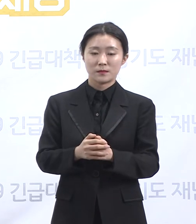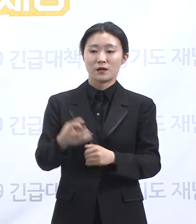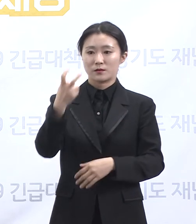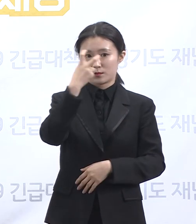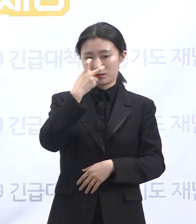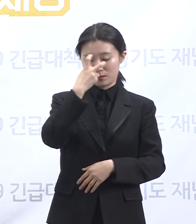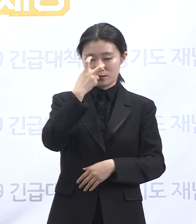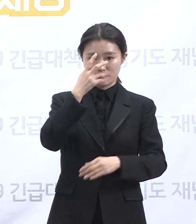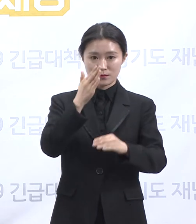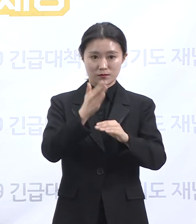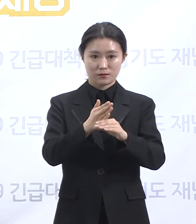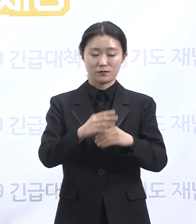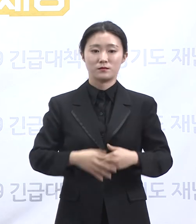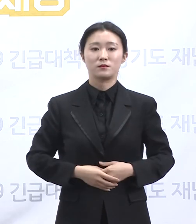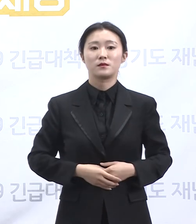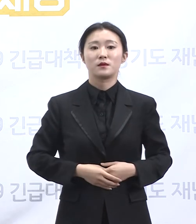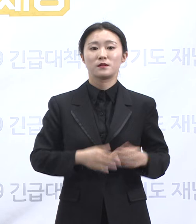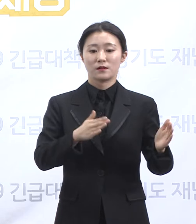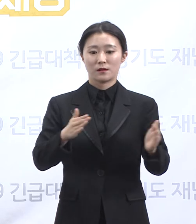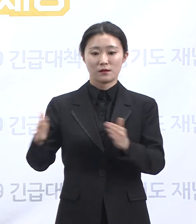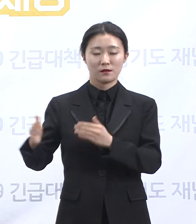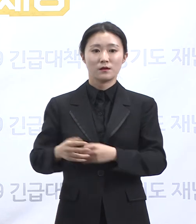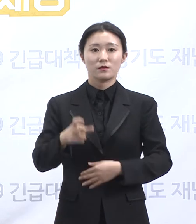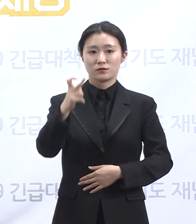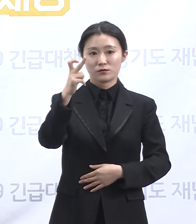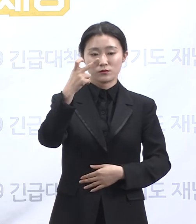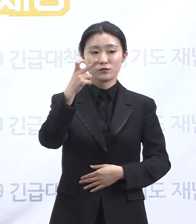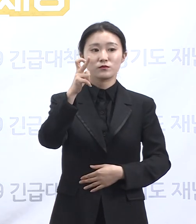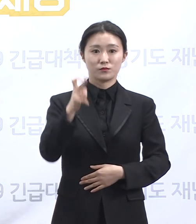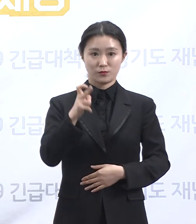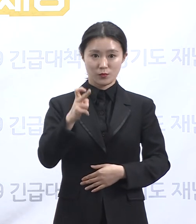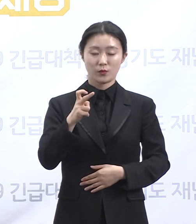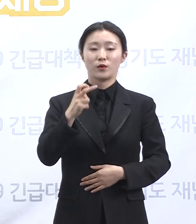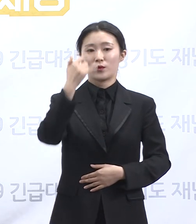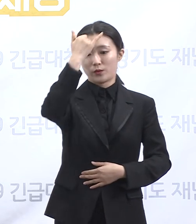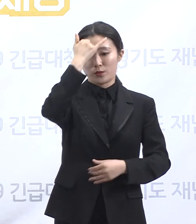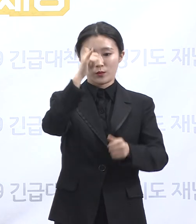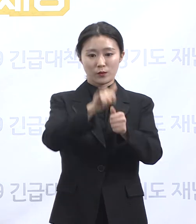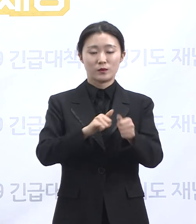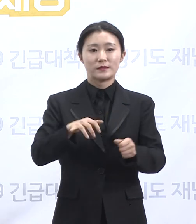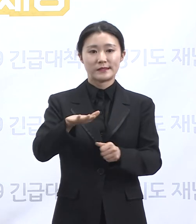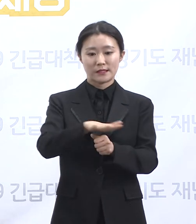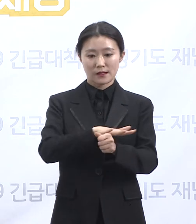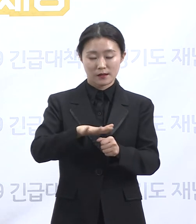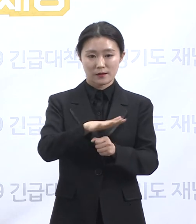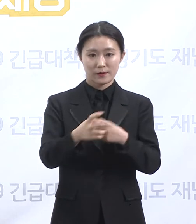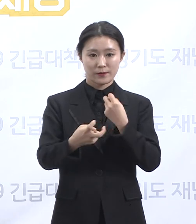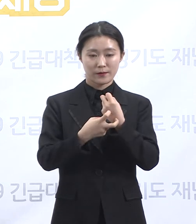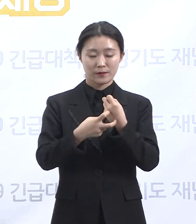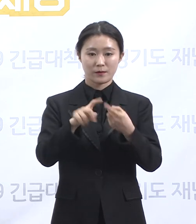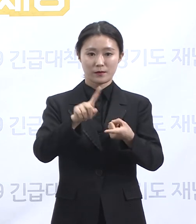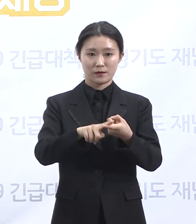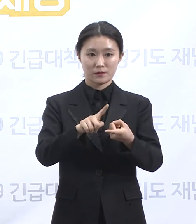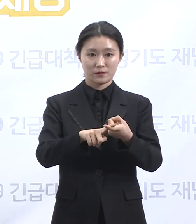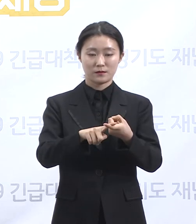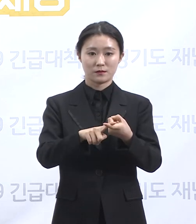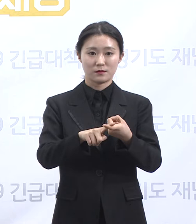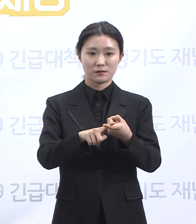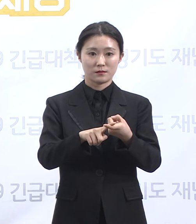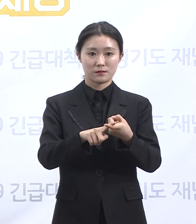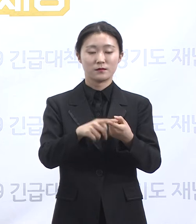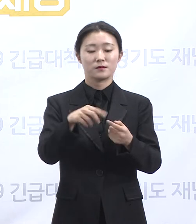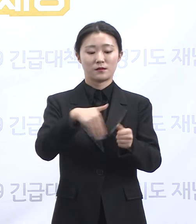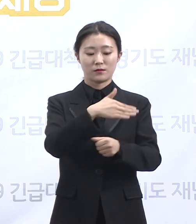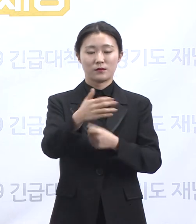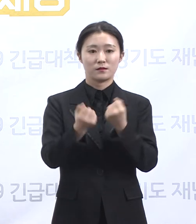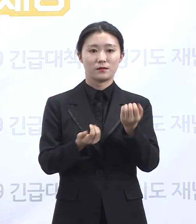다음은 군포 효사랑 요양원 확진 상황을 말씀드리겠습니다. 3월 19일 원내 첫 확진자가 발생한 효사랑 요양원은